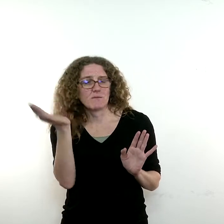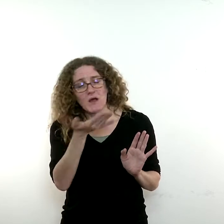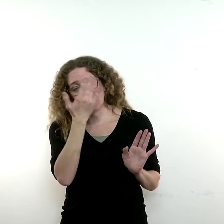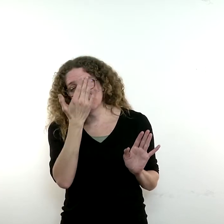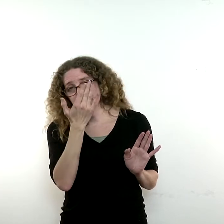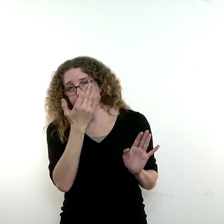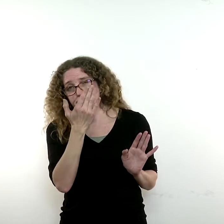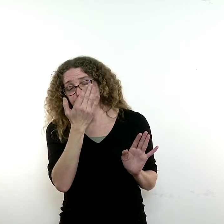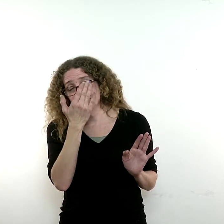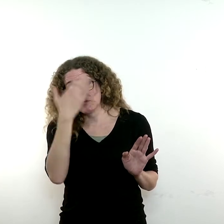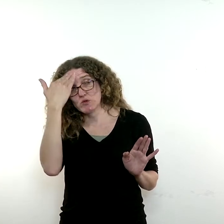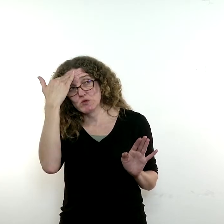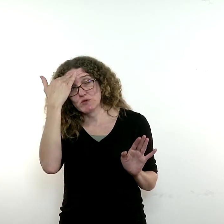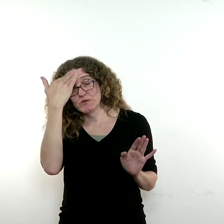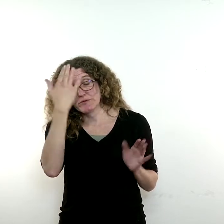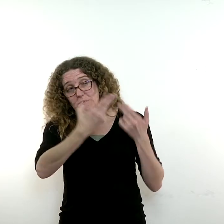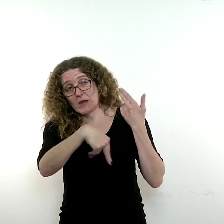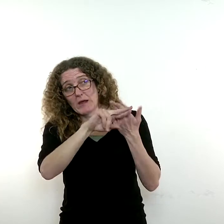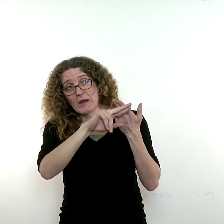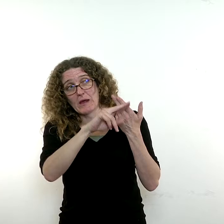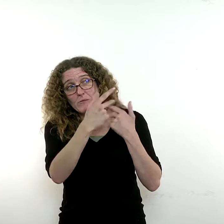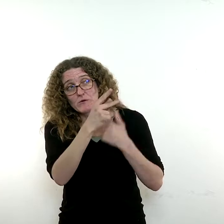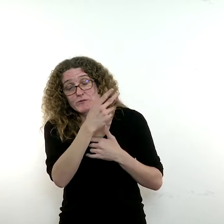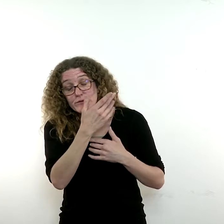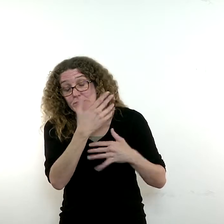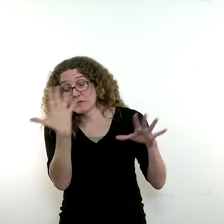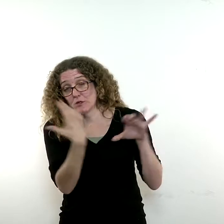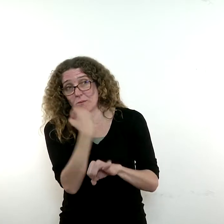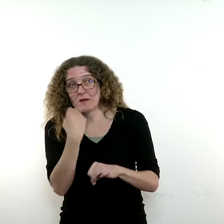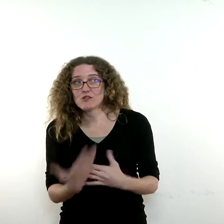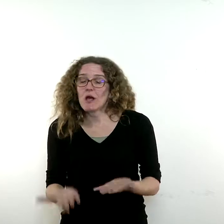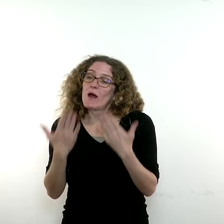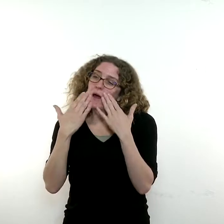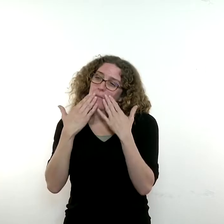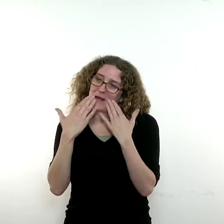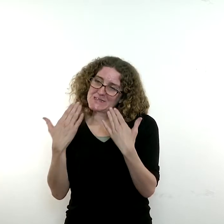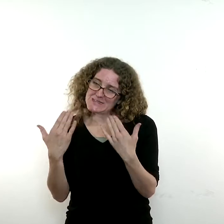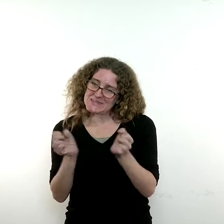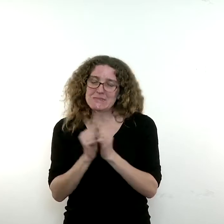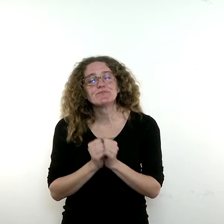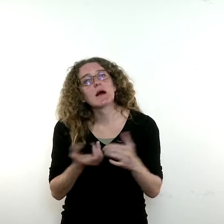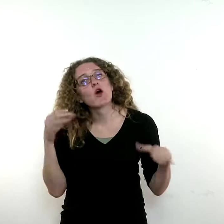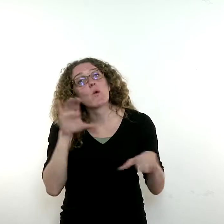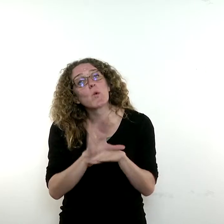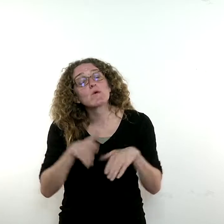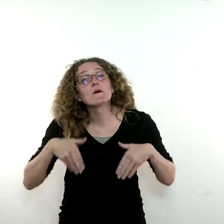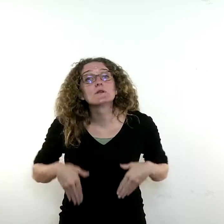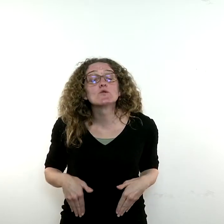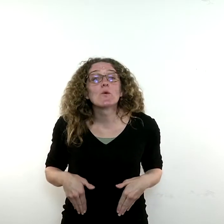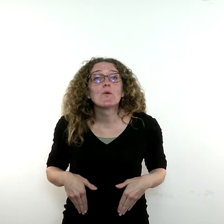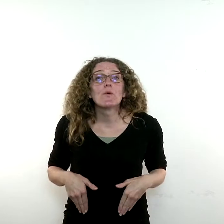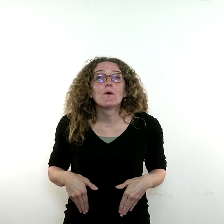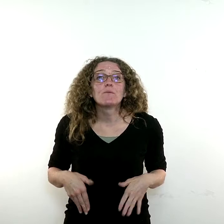C'est dommage. Merci de votre intervention brillante et sincère. Qui est contre? Qui s'abstient?